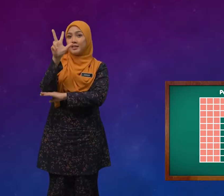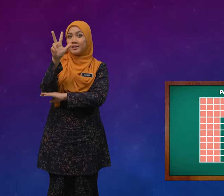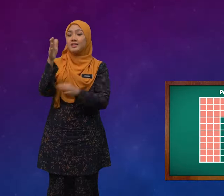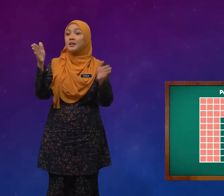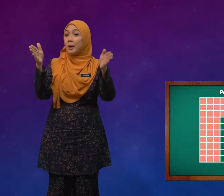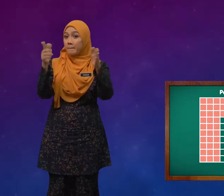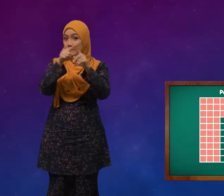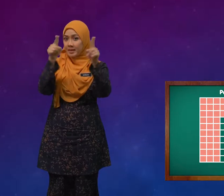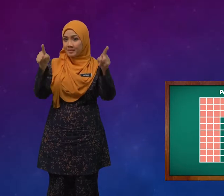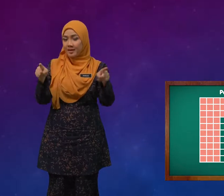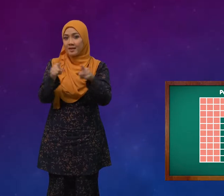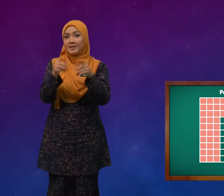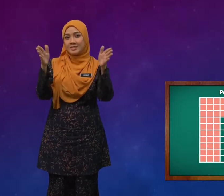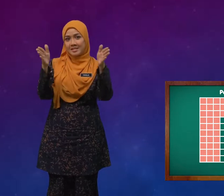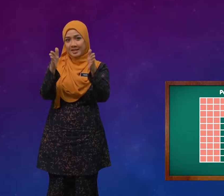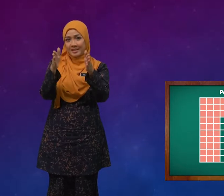3 petak kecil.